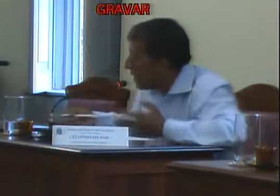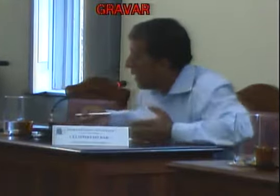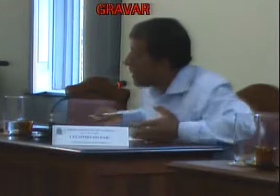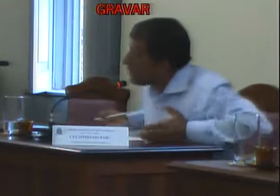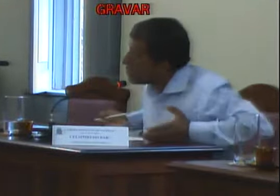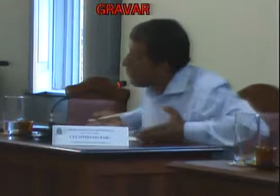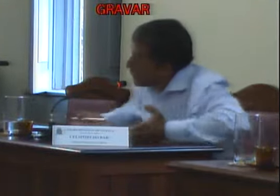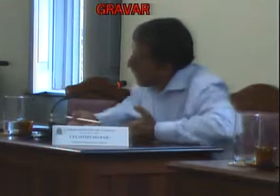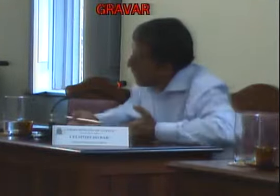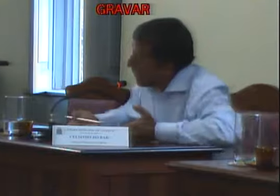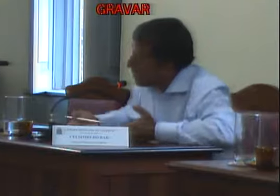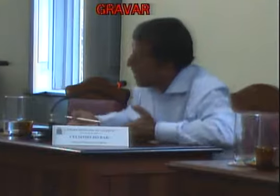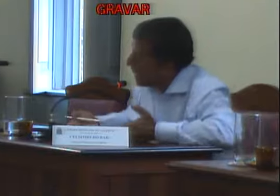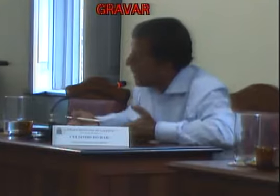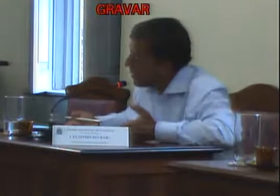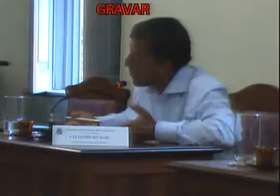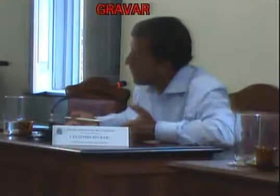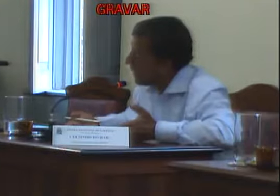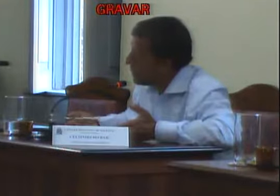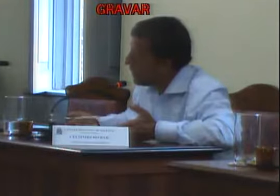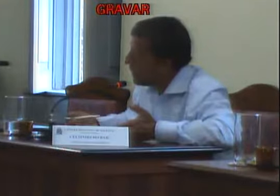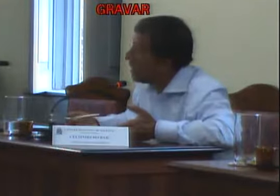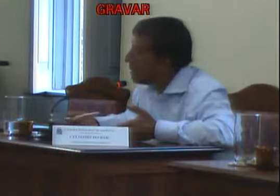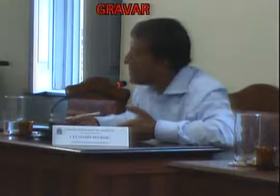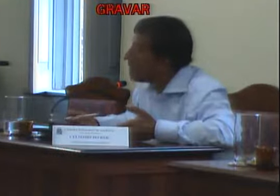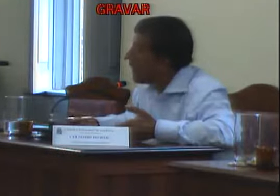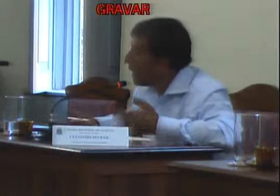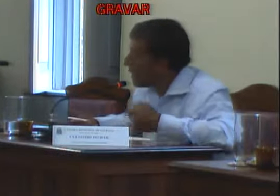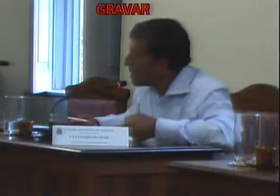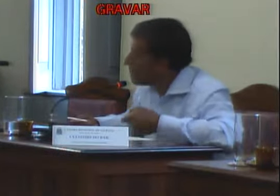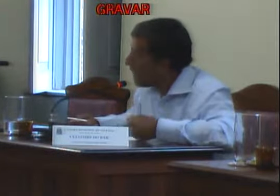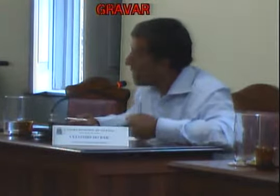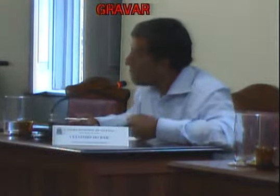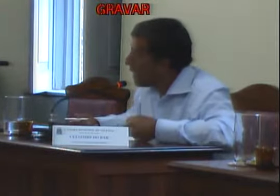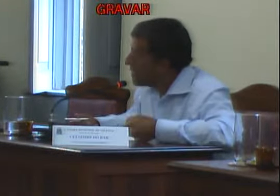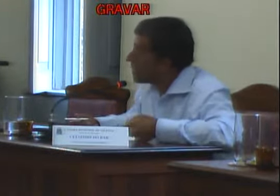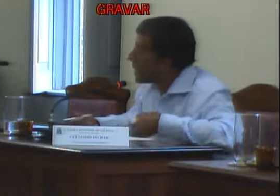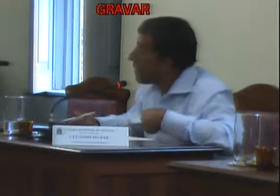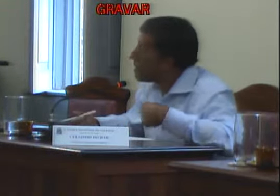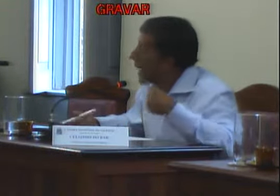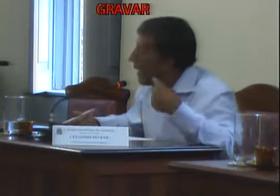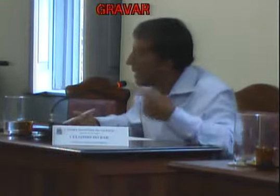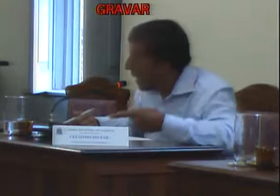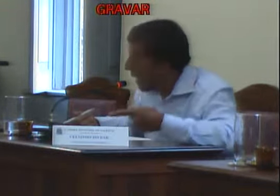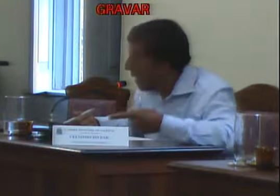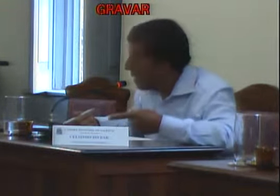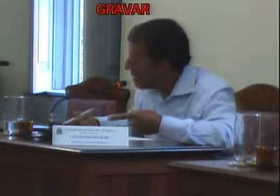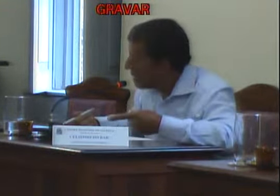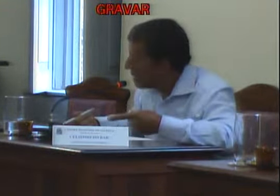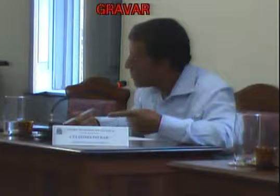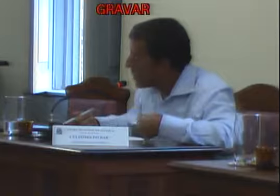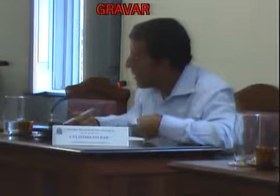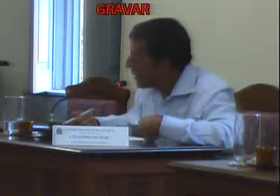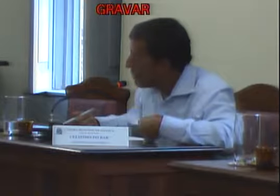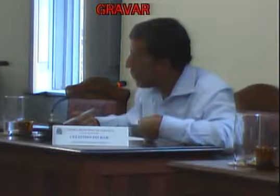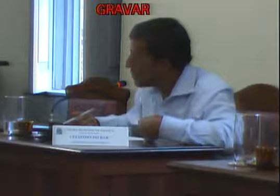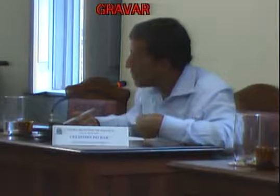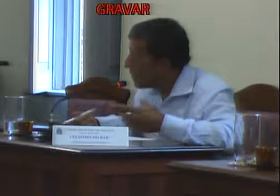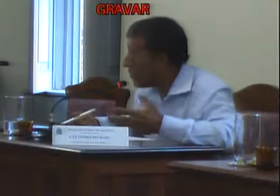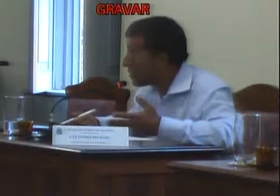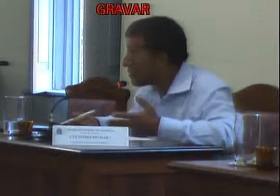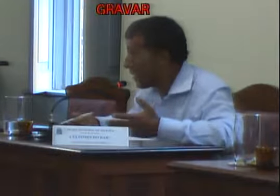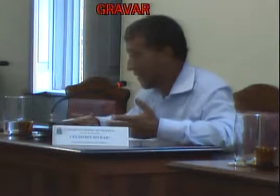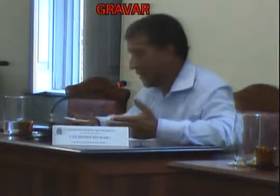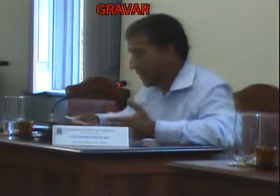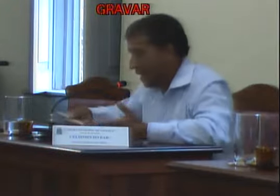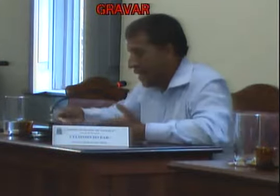poste. Às vezes um poste está em frente de uma garagem de uma família, você vai lá, você pede, você tem que pagar para tirar aquele poste. Então